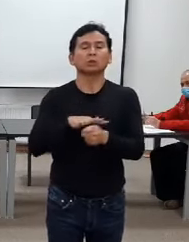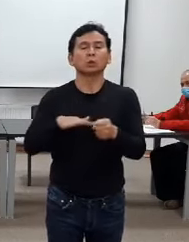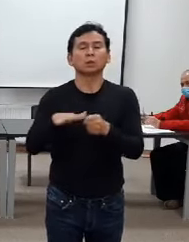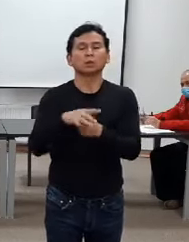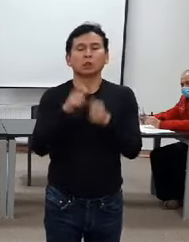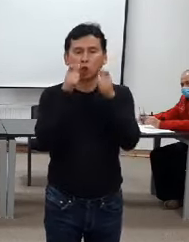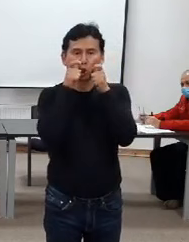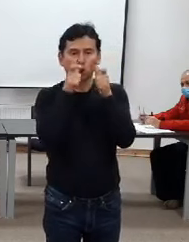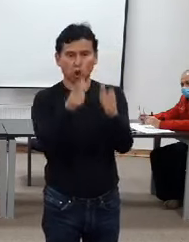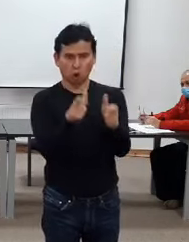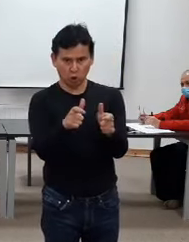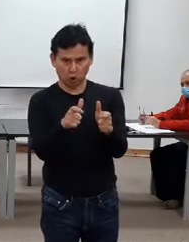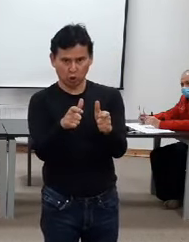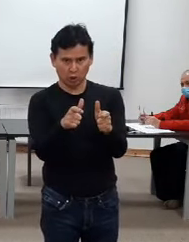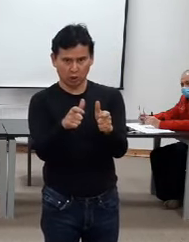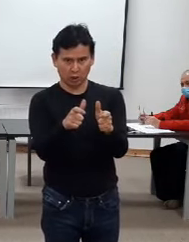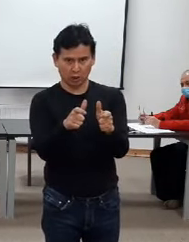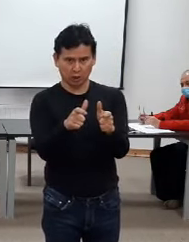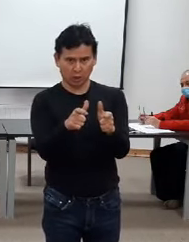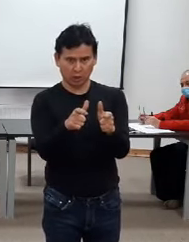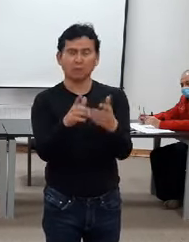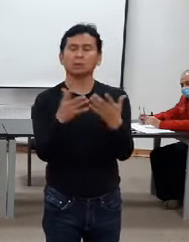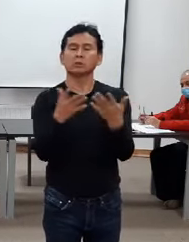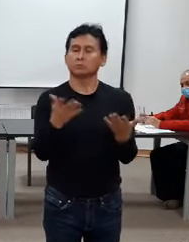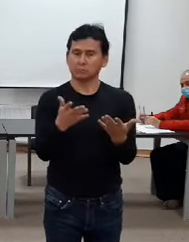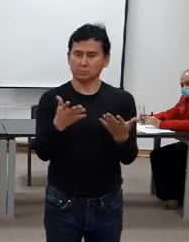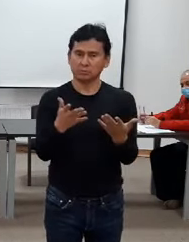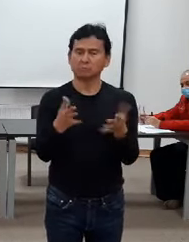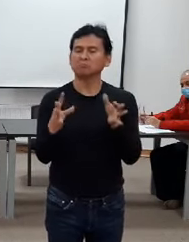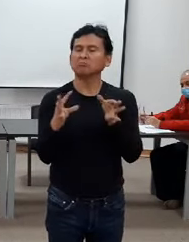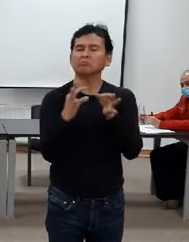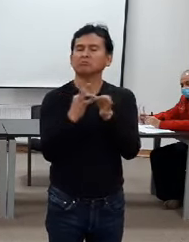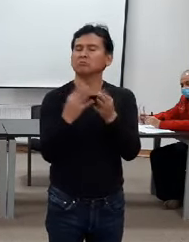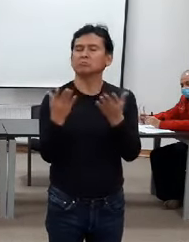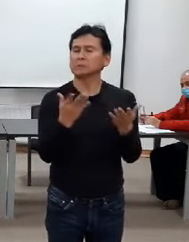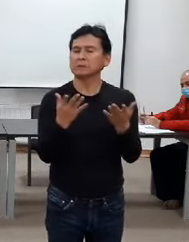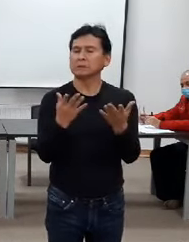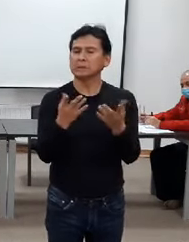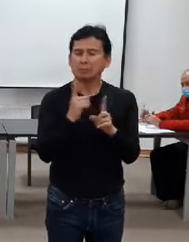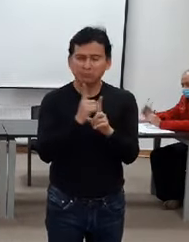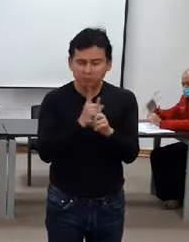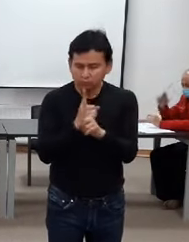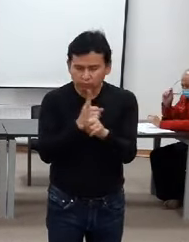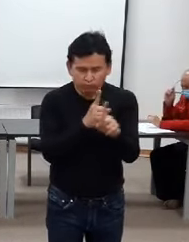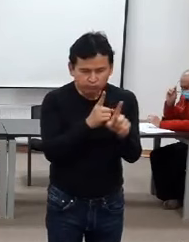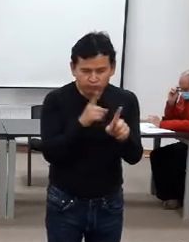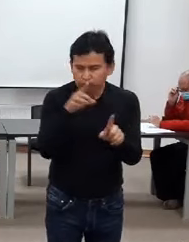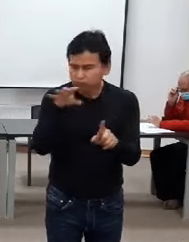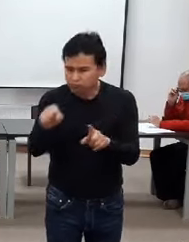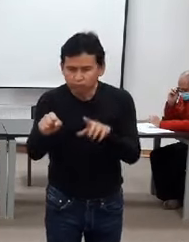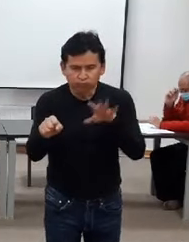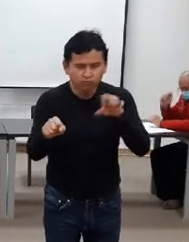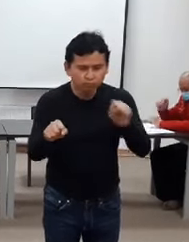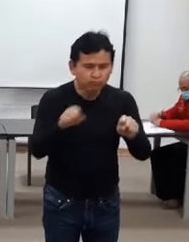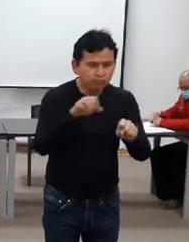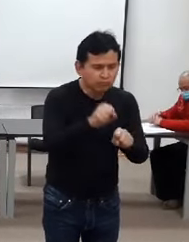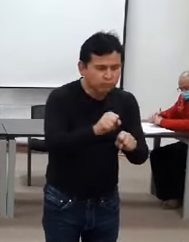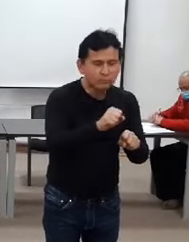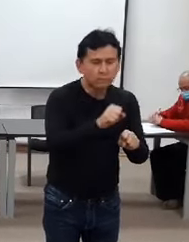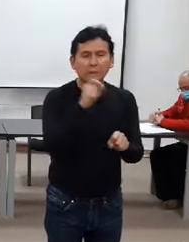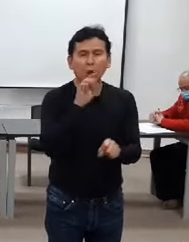pandemia controlada. La situación de pandemia controlada dice relación con poder hacer el seguimiento, poder realizar todos los testeos